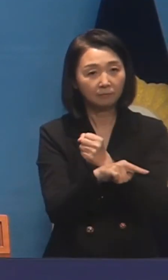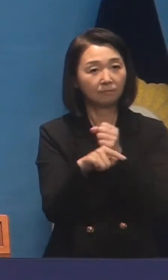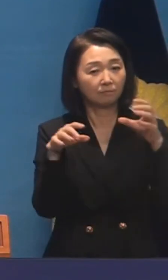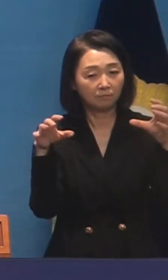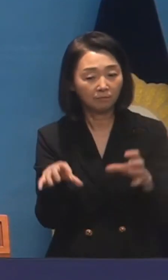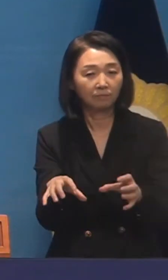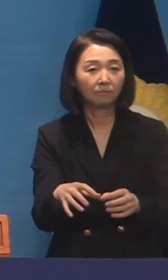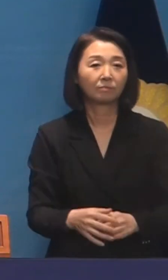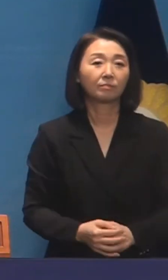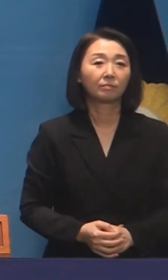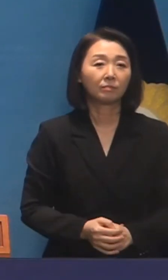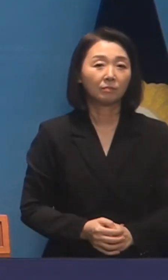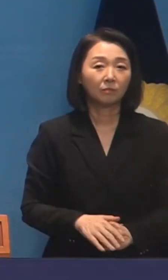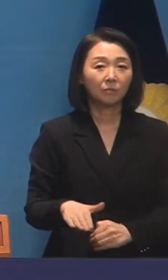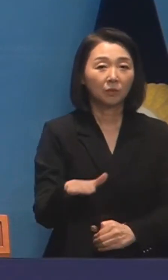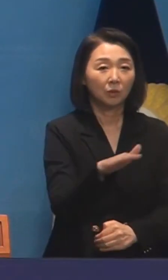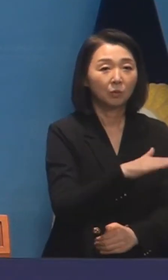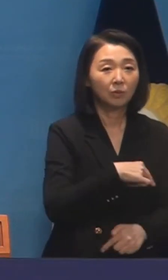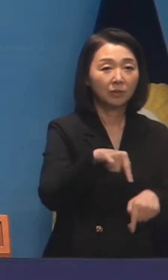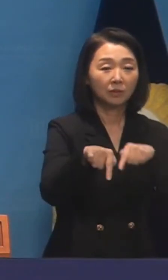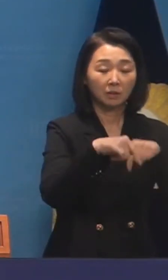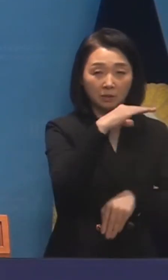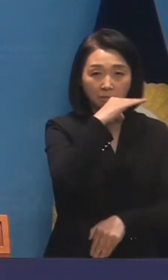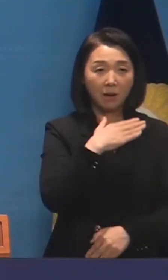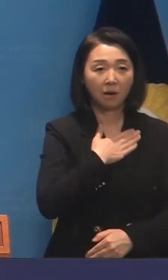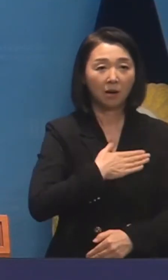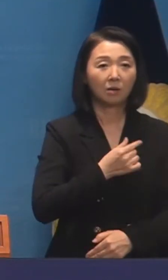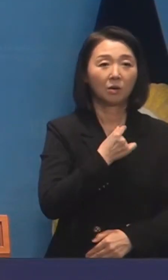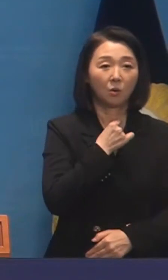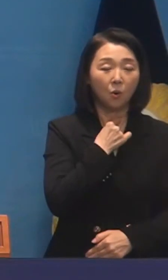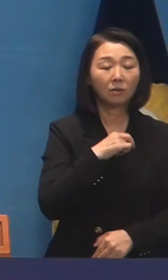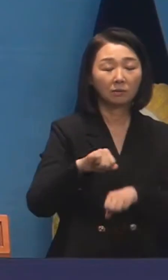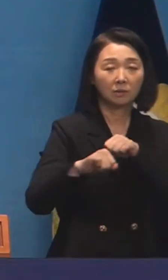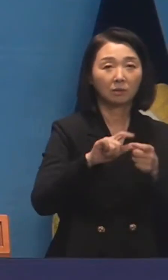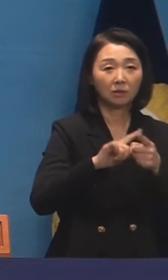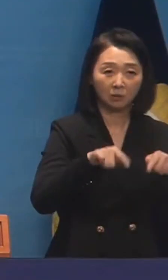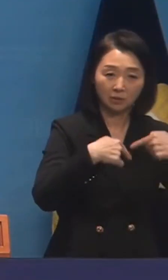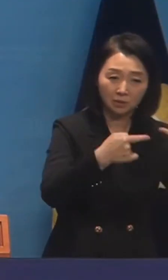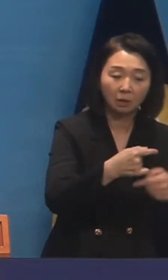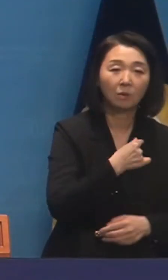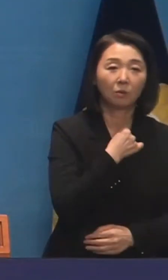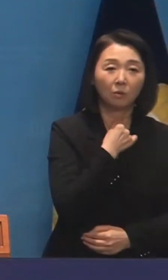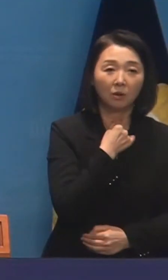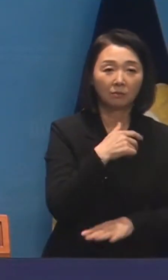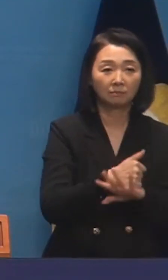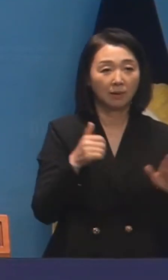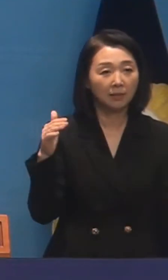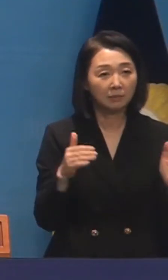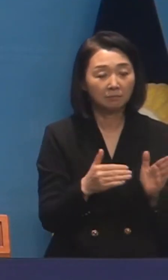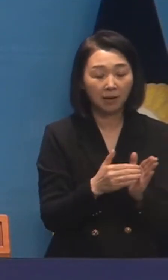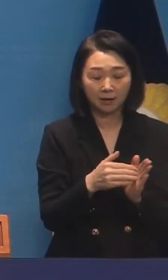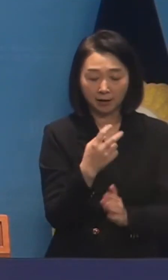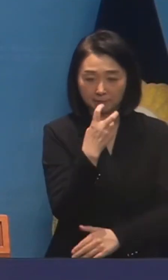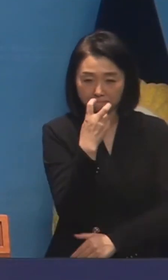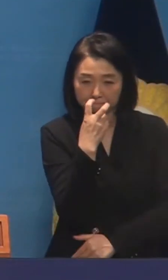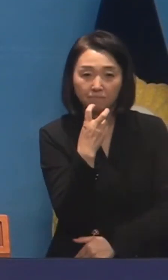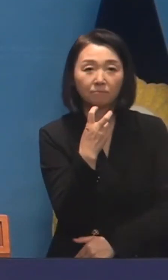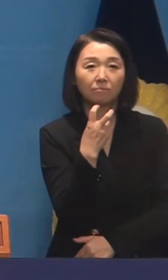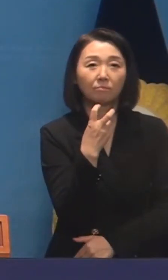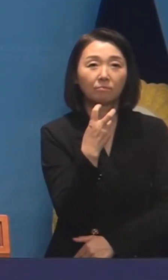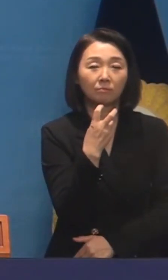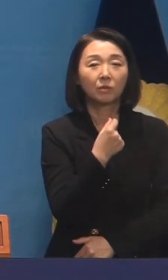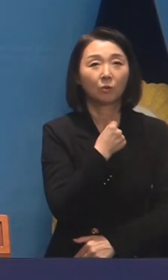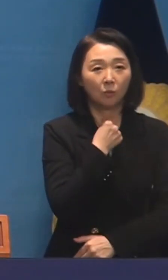모았습니다. 우리는 정치를 제대로 알고 적극적으로 참여하고 끝까지 감시하겠다는